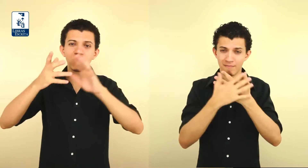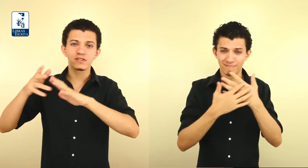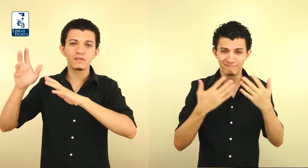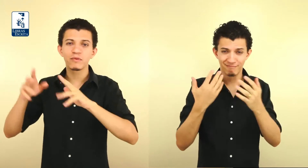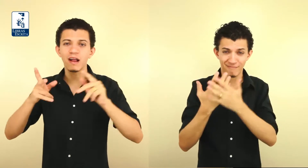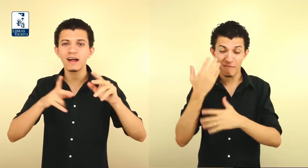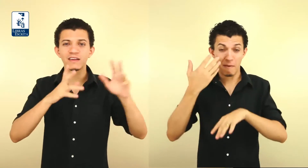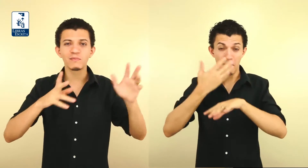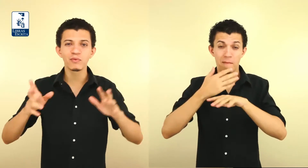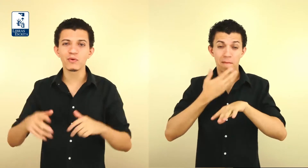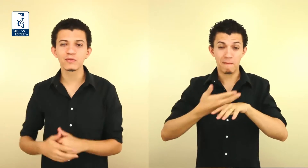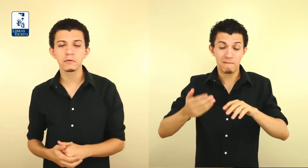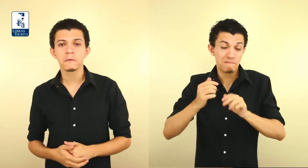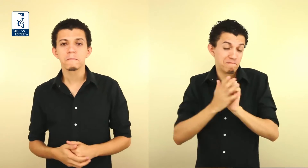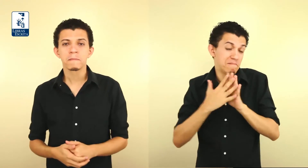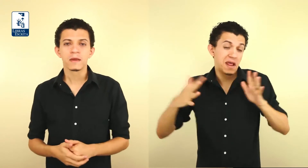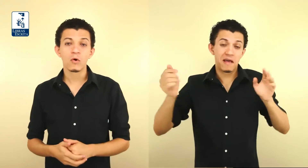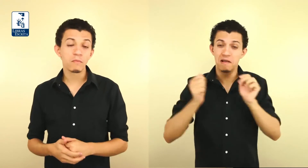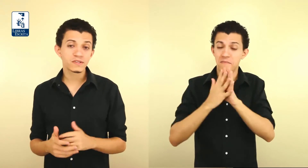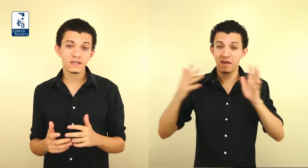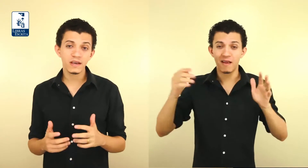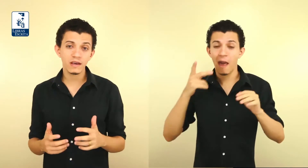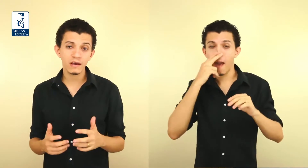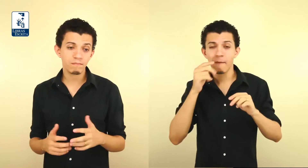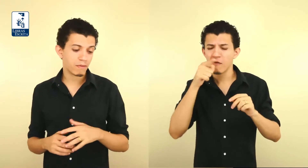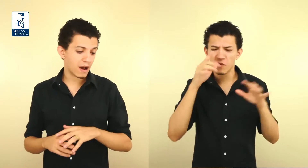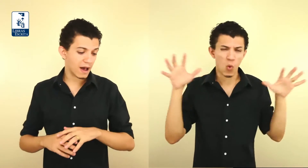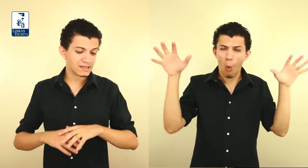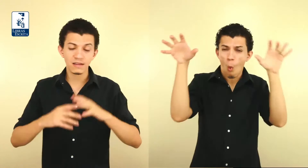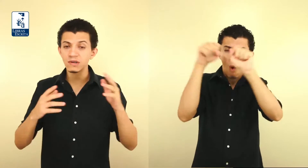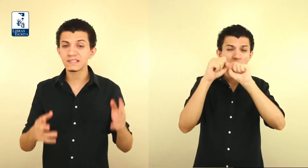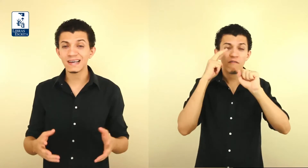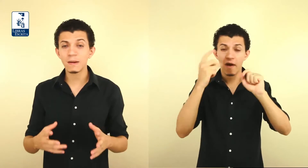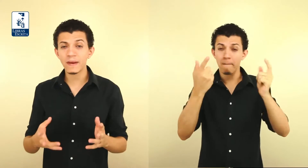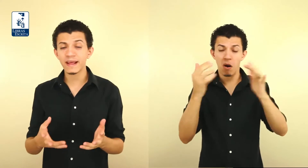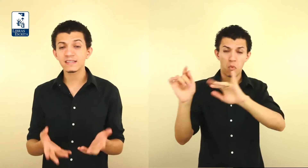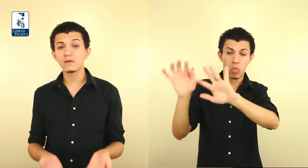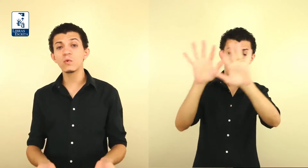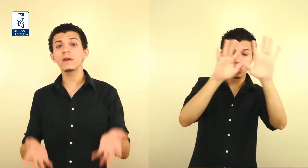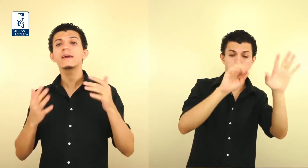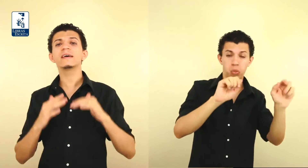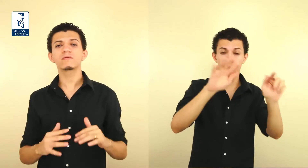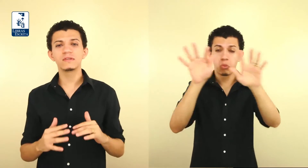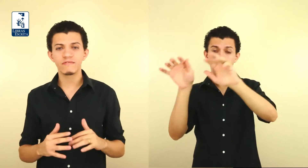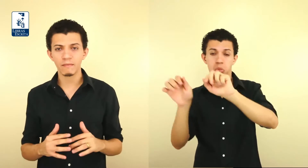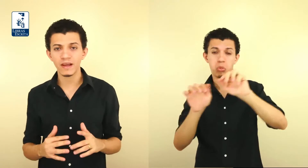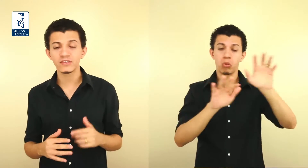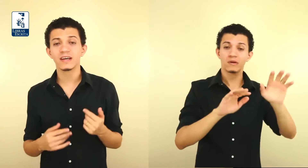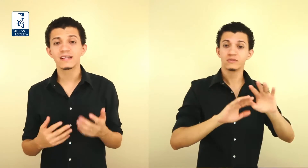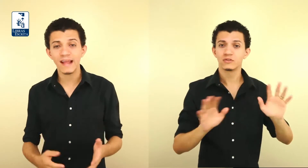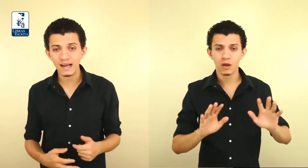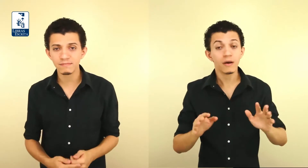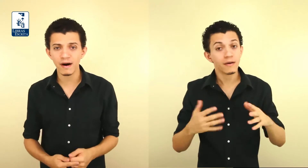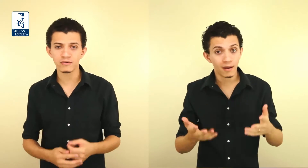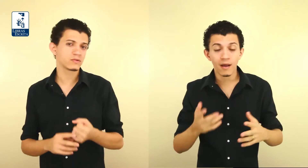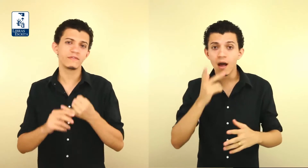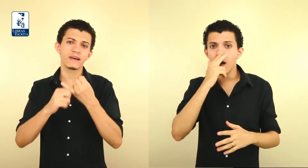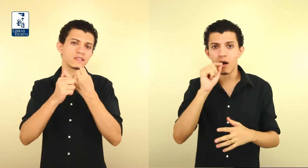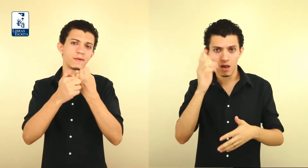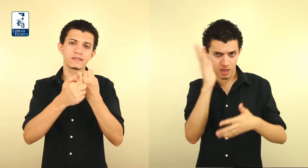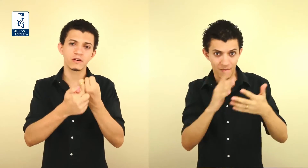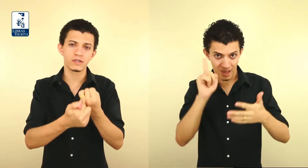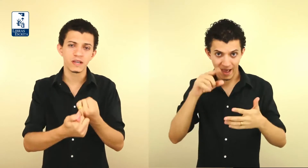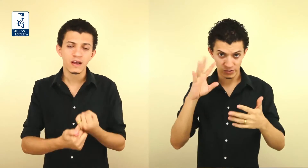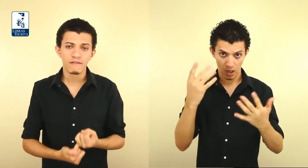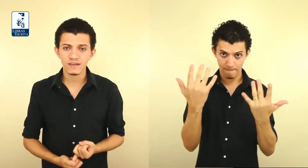vê as mãos indo para um lado, indo para o outro, como se as línguas sinais dependessem única e exclusivamente das mãos, não